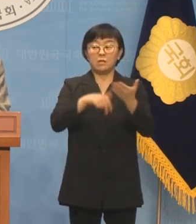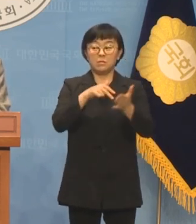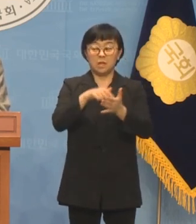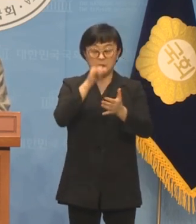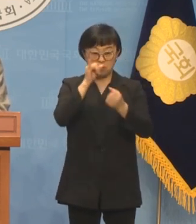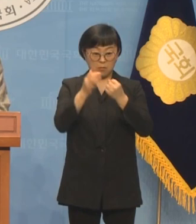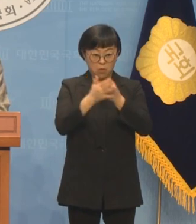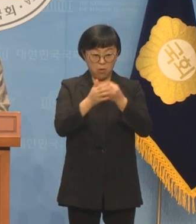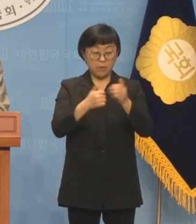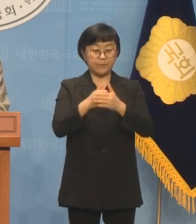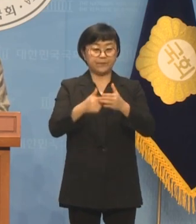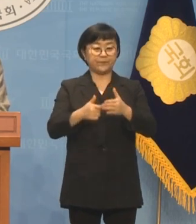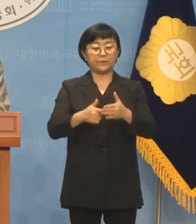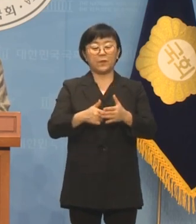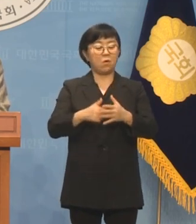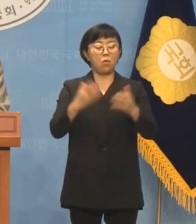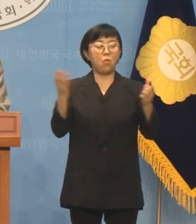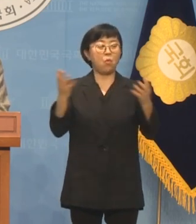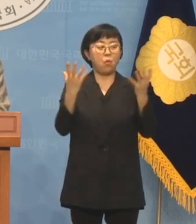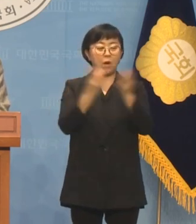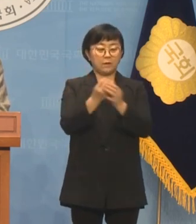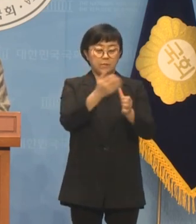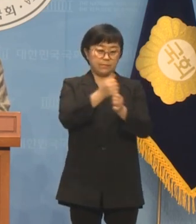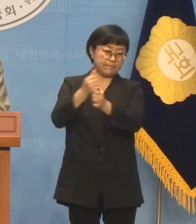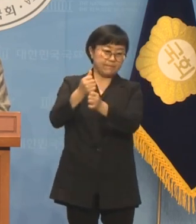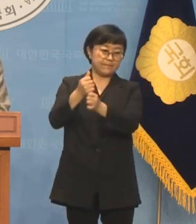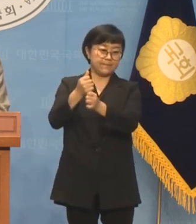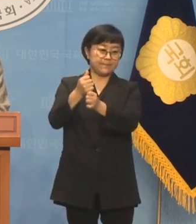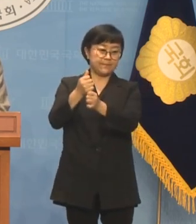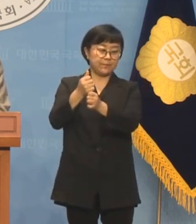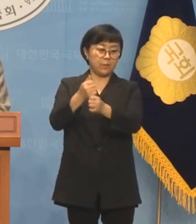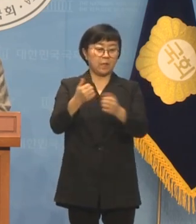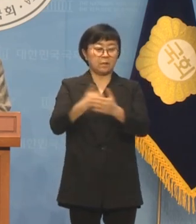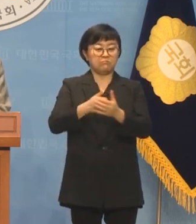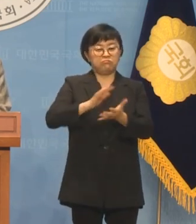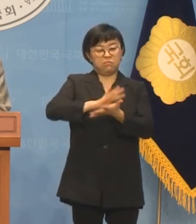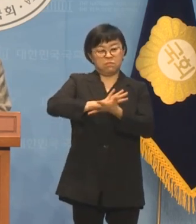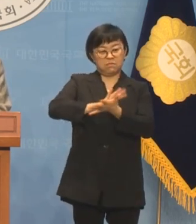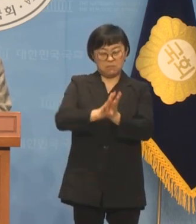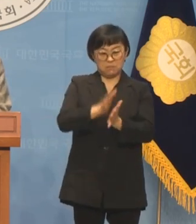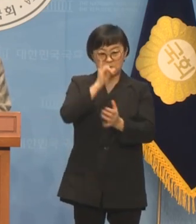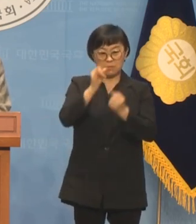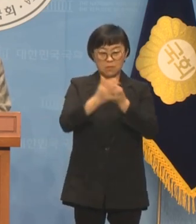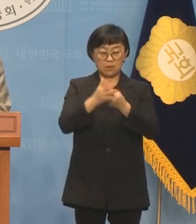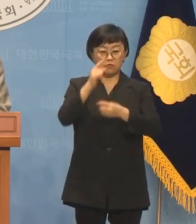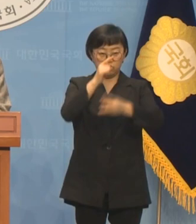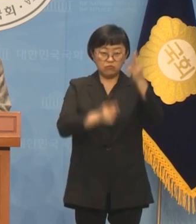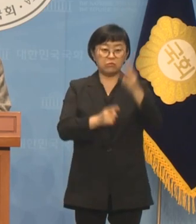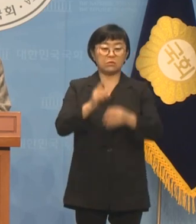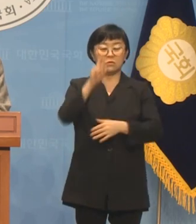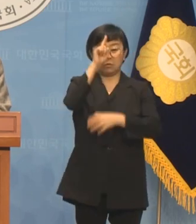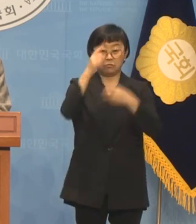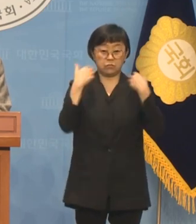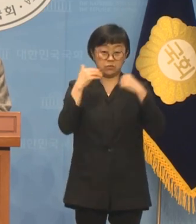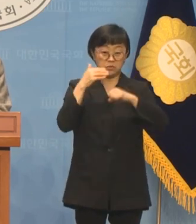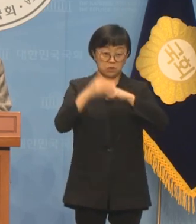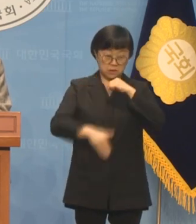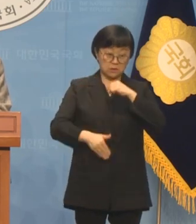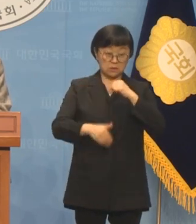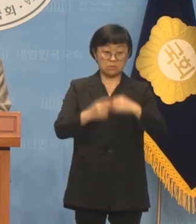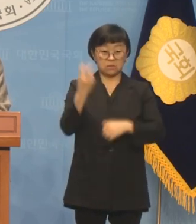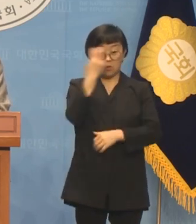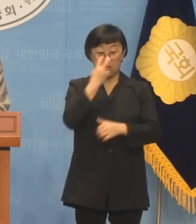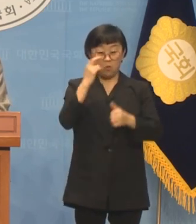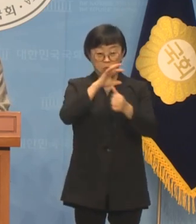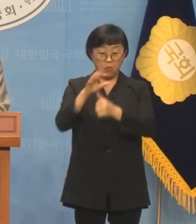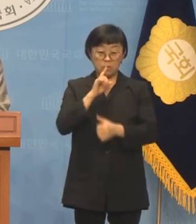기색을 보이면 가차없이 끌어내는 지식 끌어내고 짓이겨 놓는 것이 윤석열 정부식 경호란